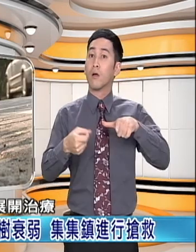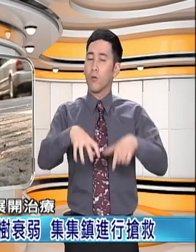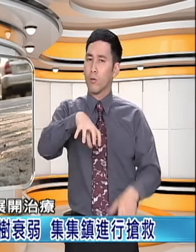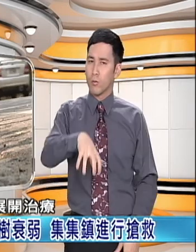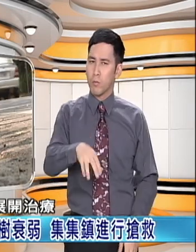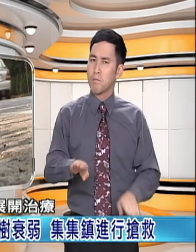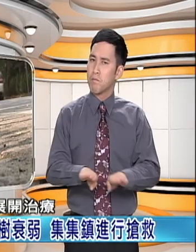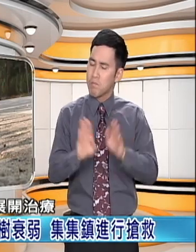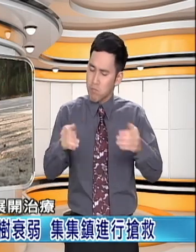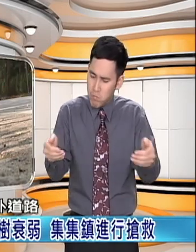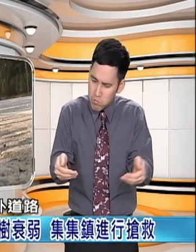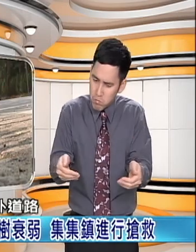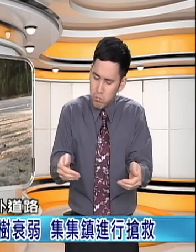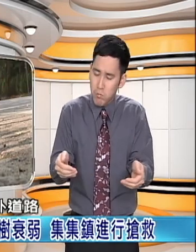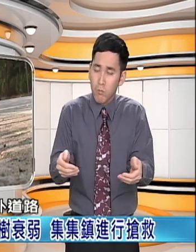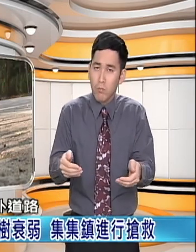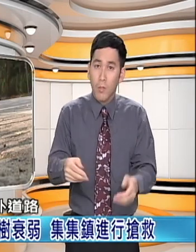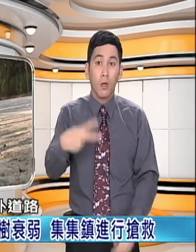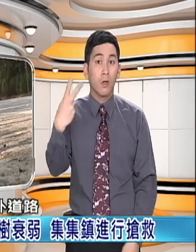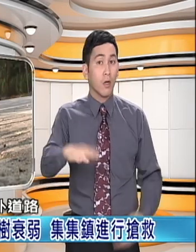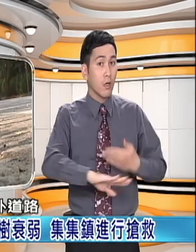治疗，还要开辟连外道路。